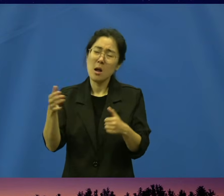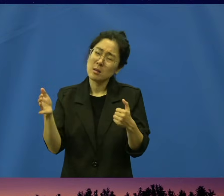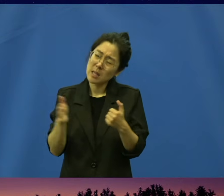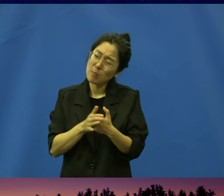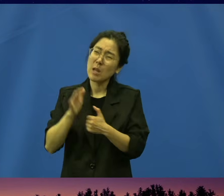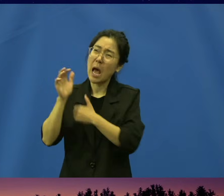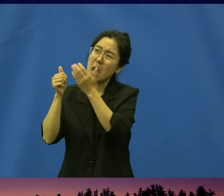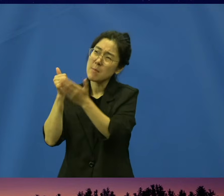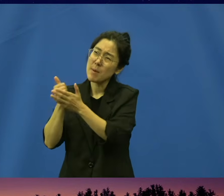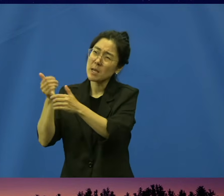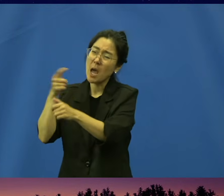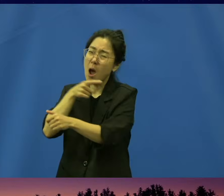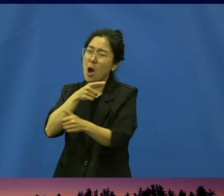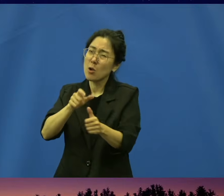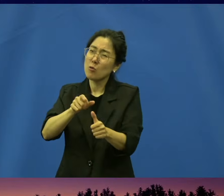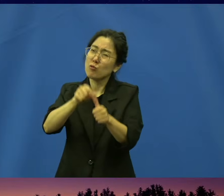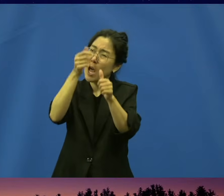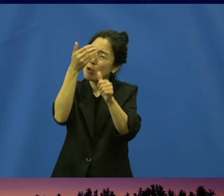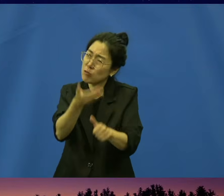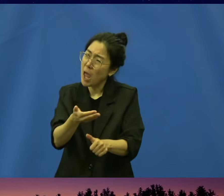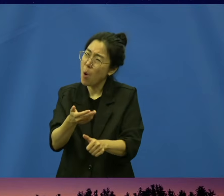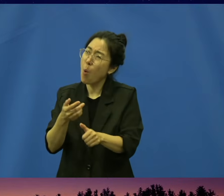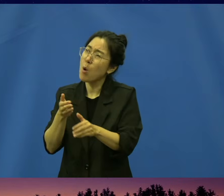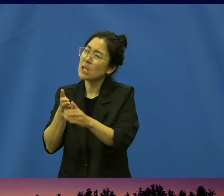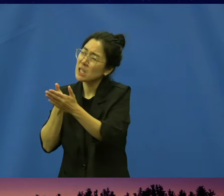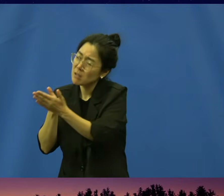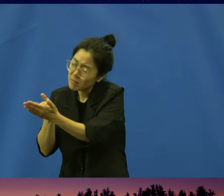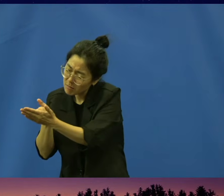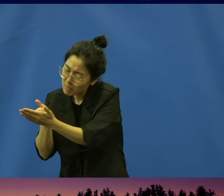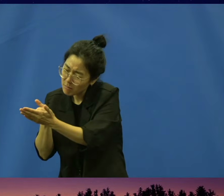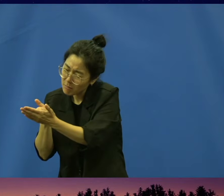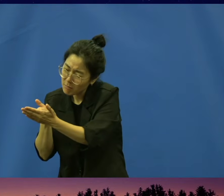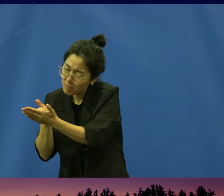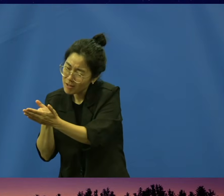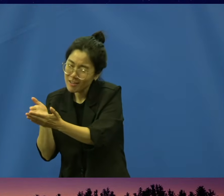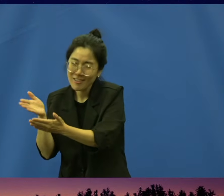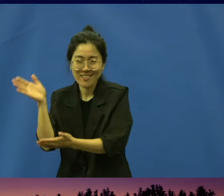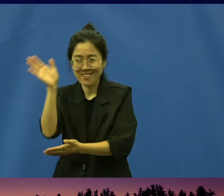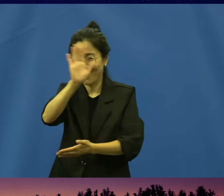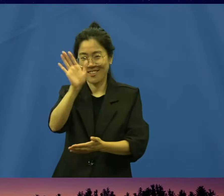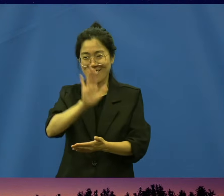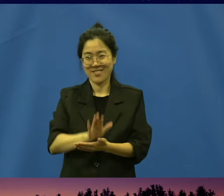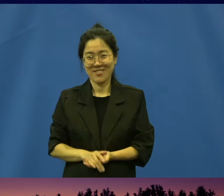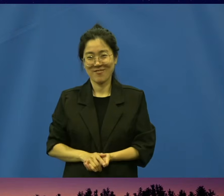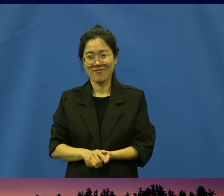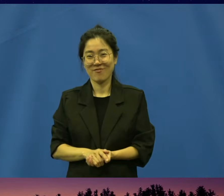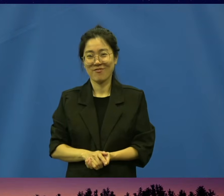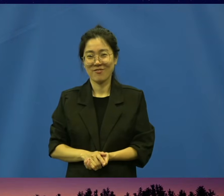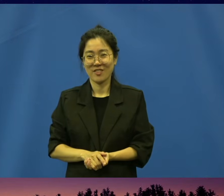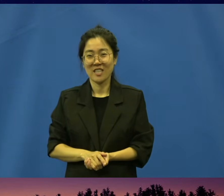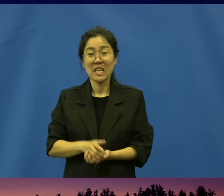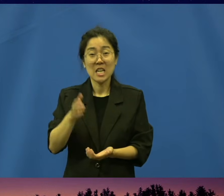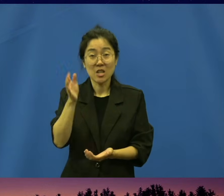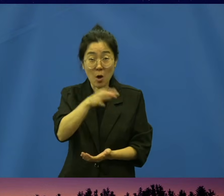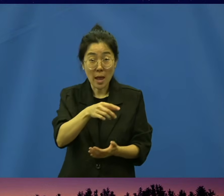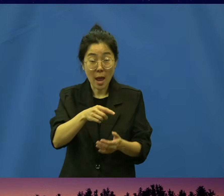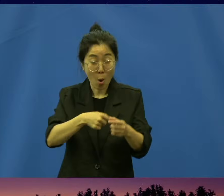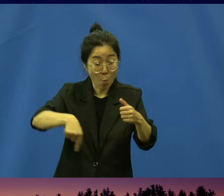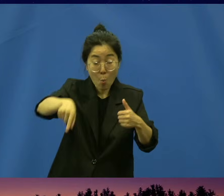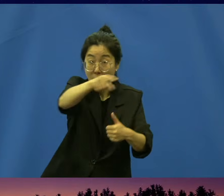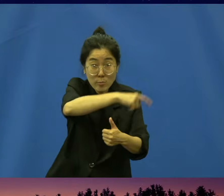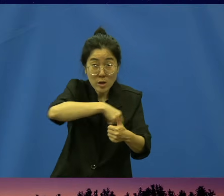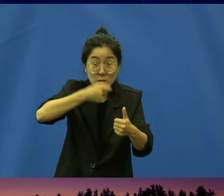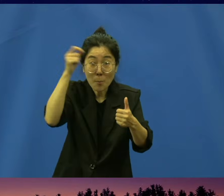제목보다도 사도들을 위하여, 사도들의 연합을 위해서 기도했던 것입니다. 어떤 기도 기관이든지